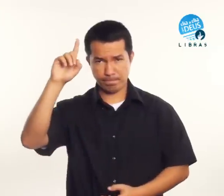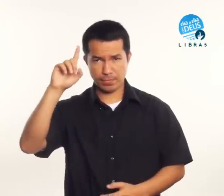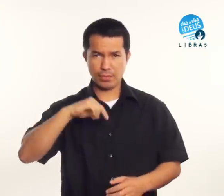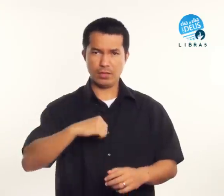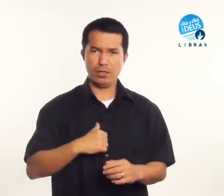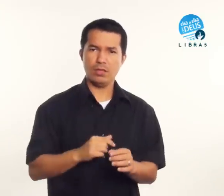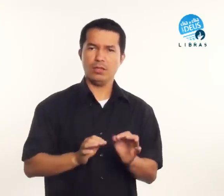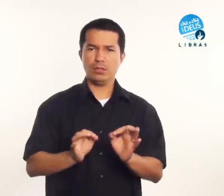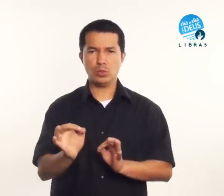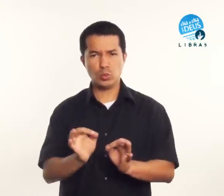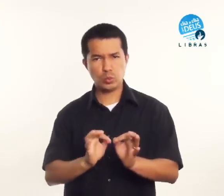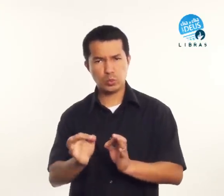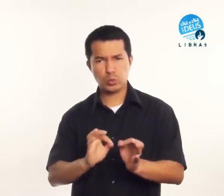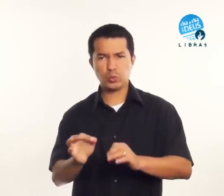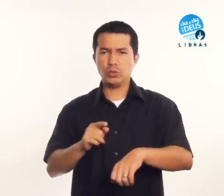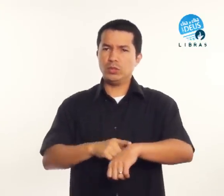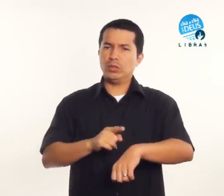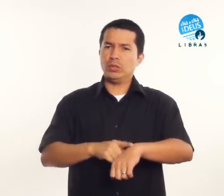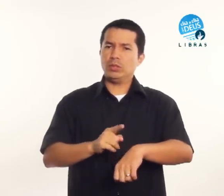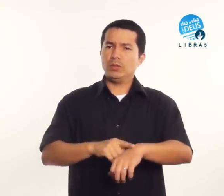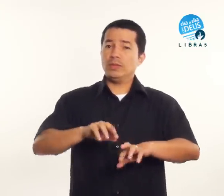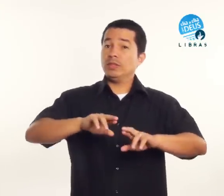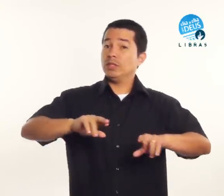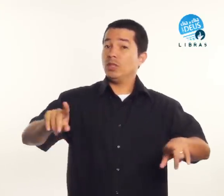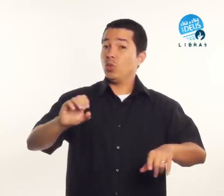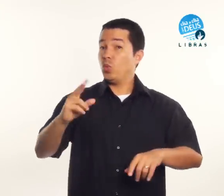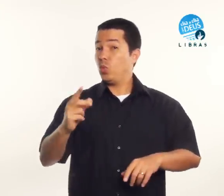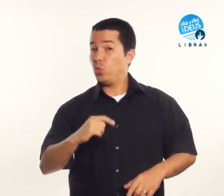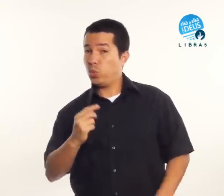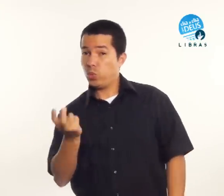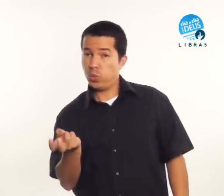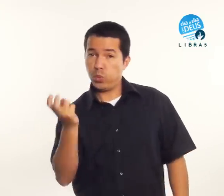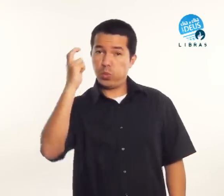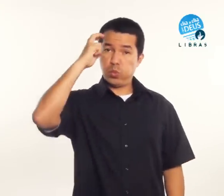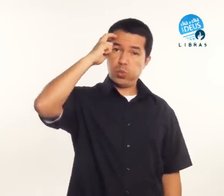diferentes, mas ele vai usar sempre os valores da cultura